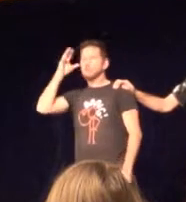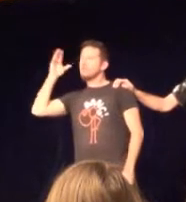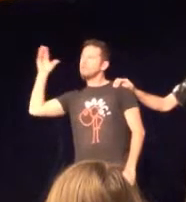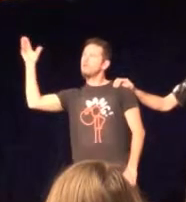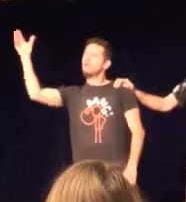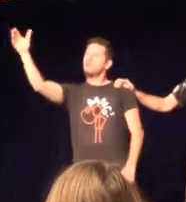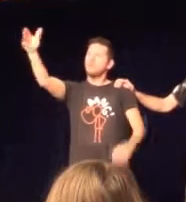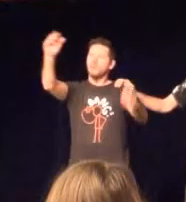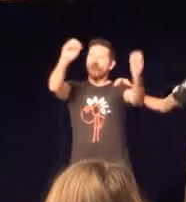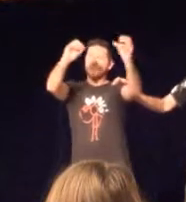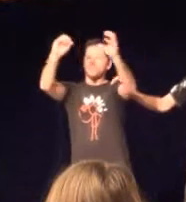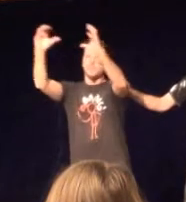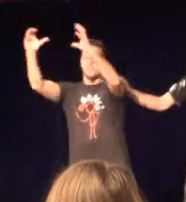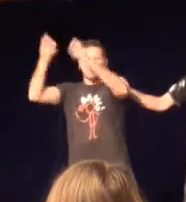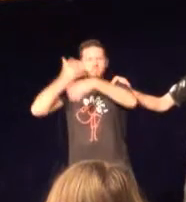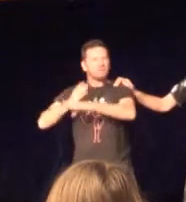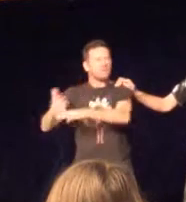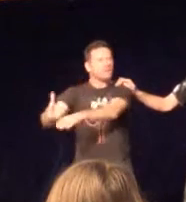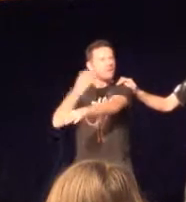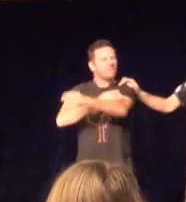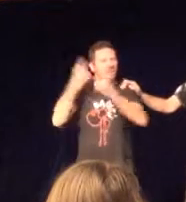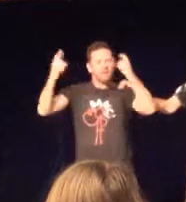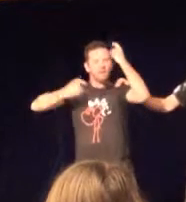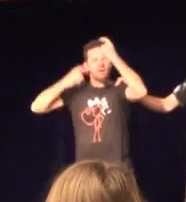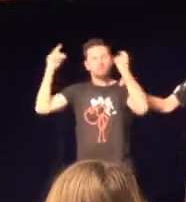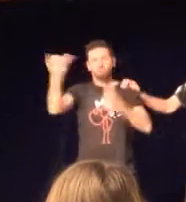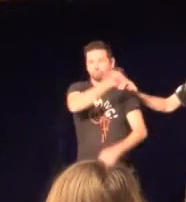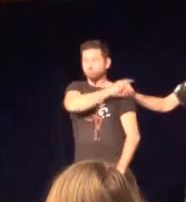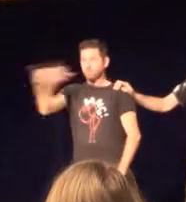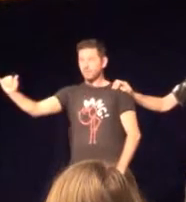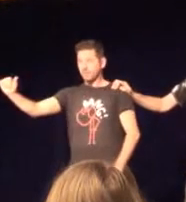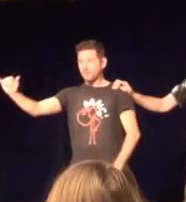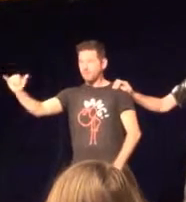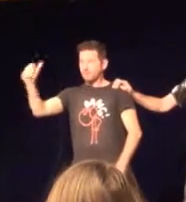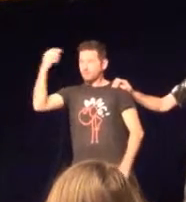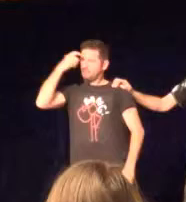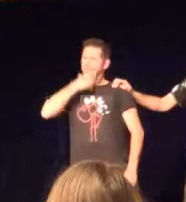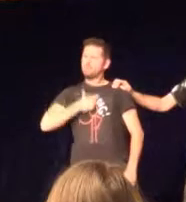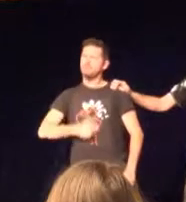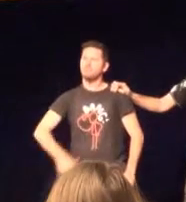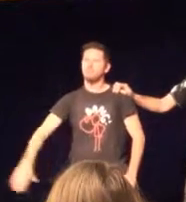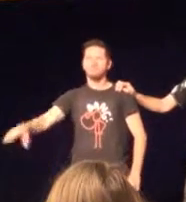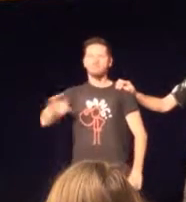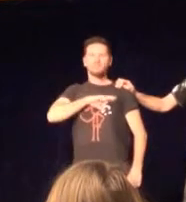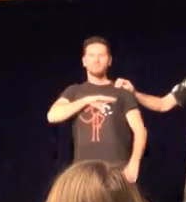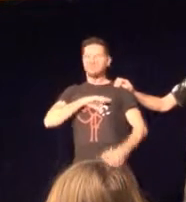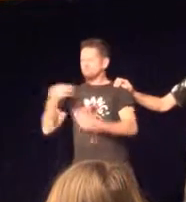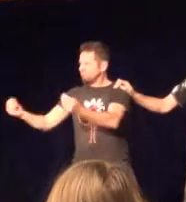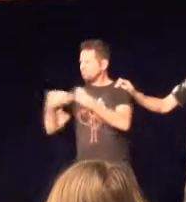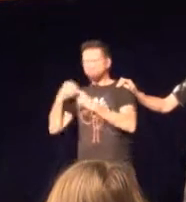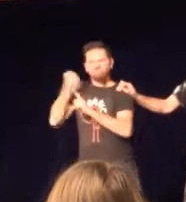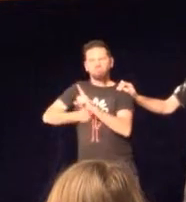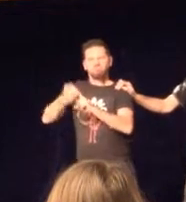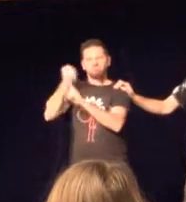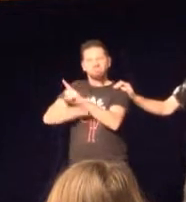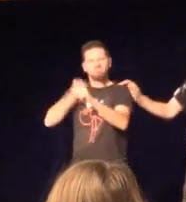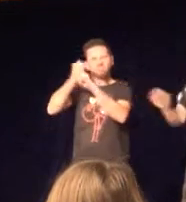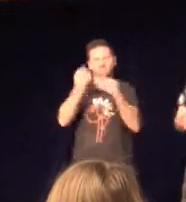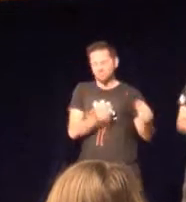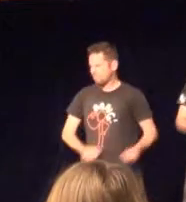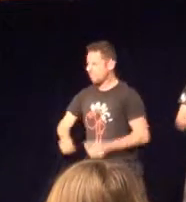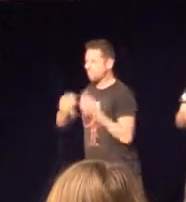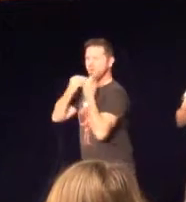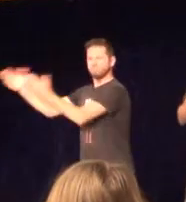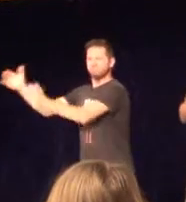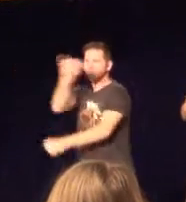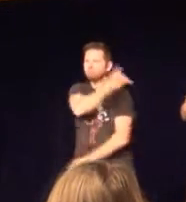que je me prépare. Jamais je ne me déferai de la responsabilité pour laquelle j'ai lutté. Notre amitié